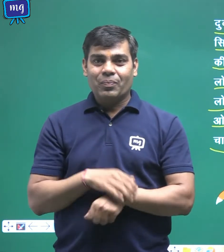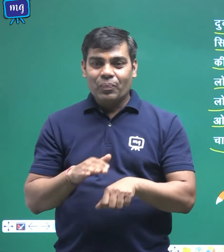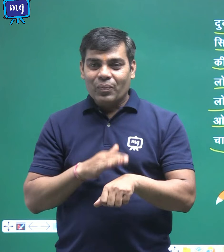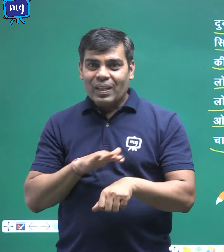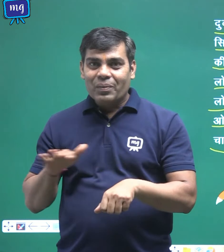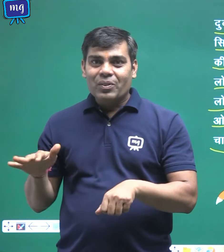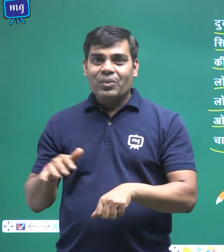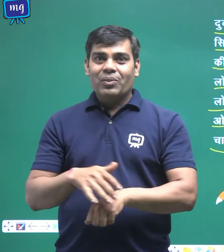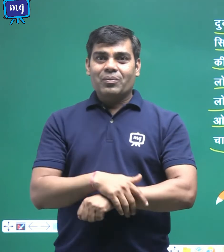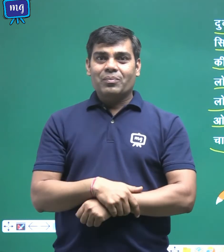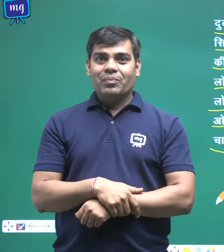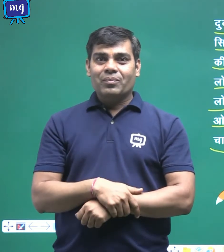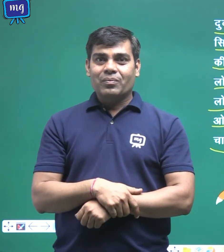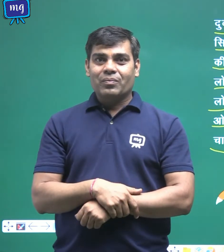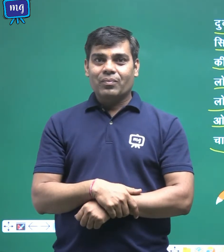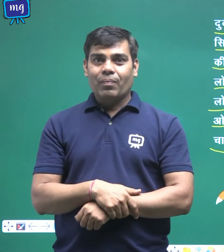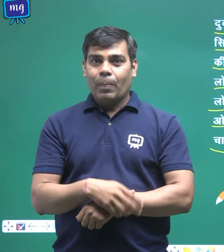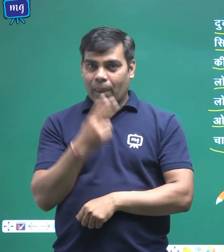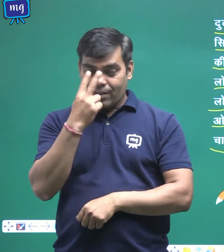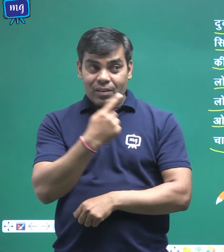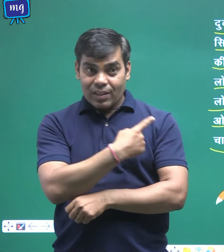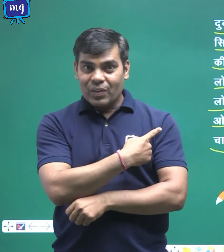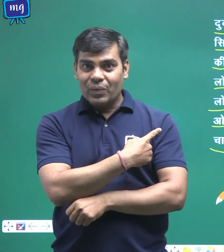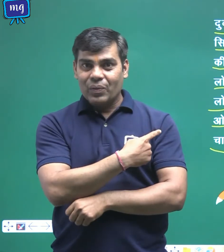प्यारे बच्चों, इस चित्र को देखो।